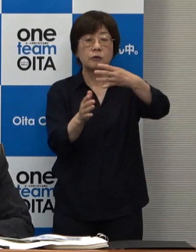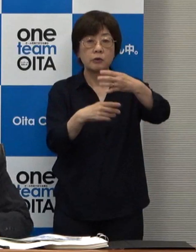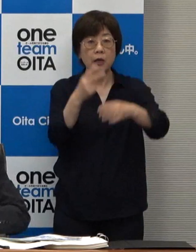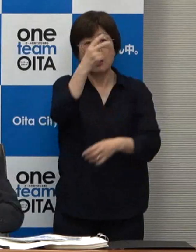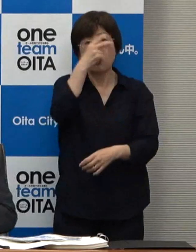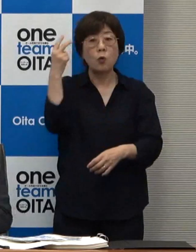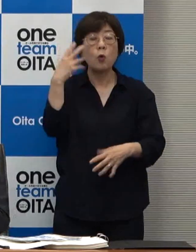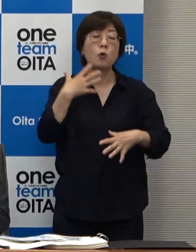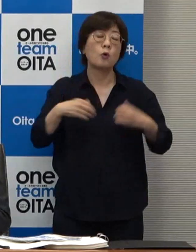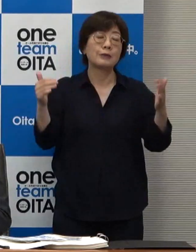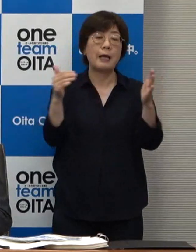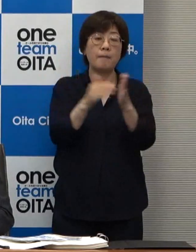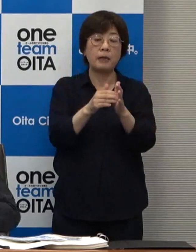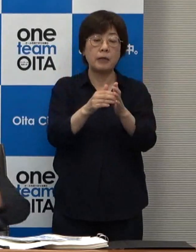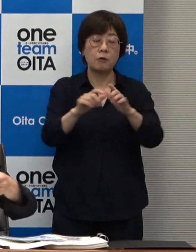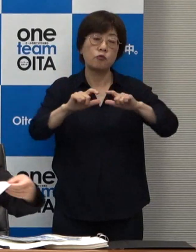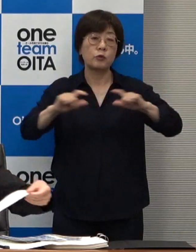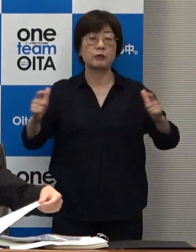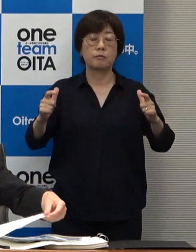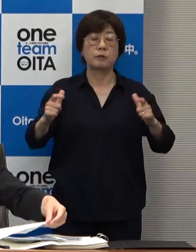拡充します。